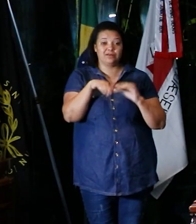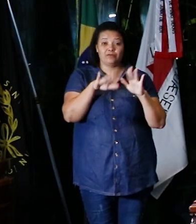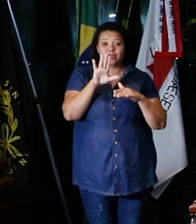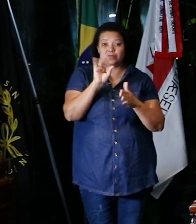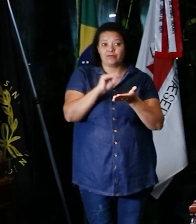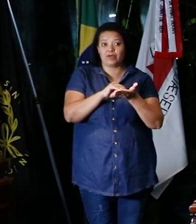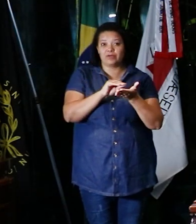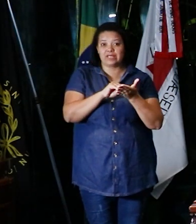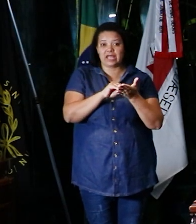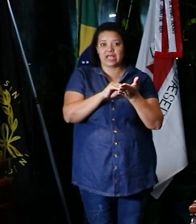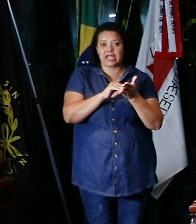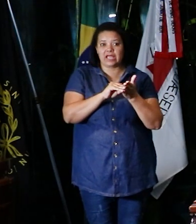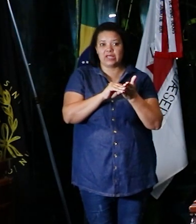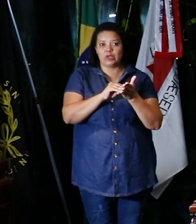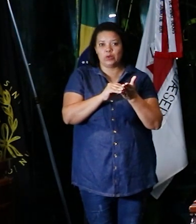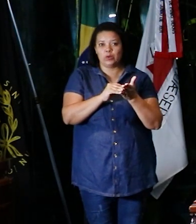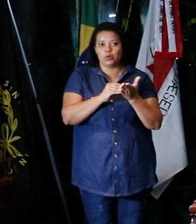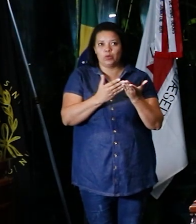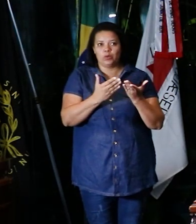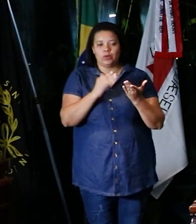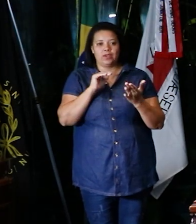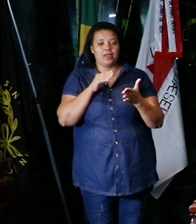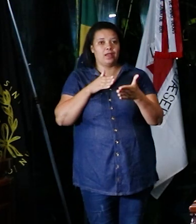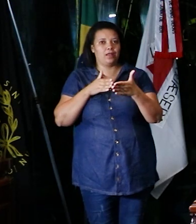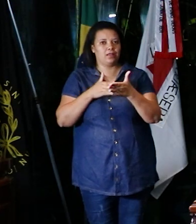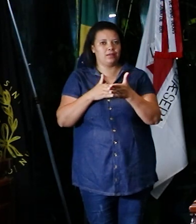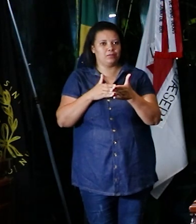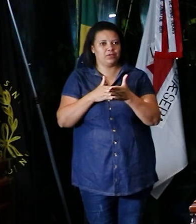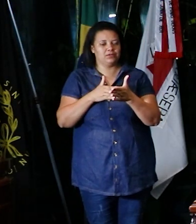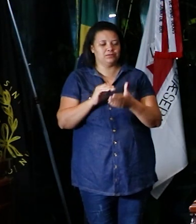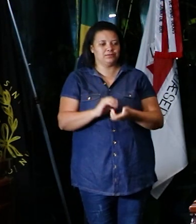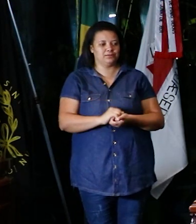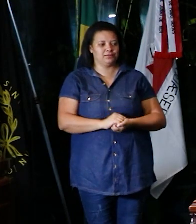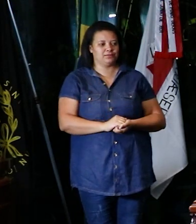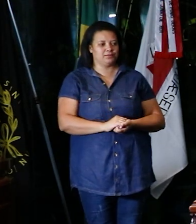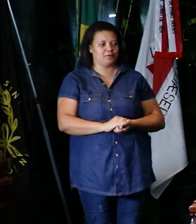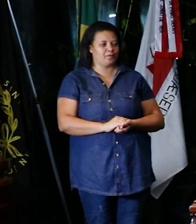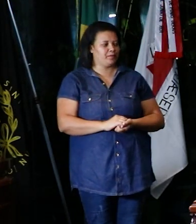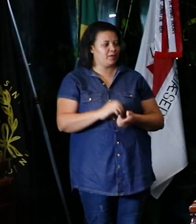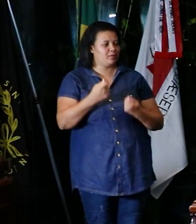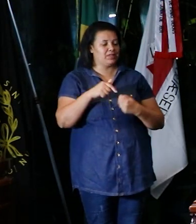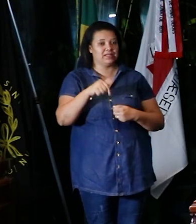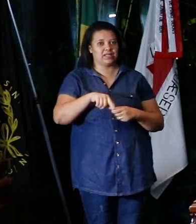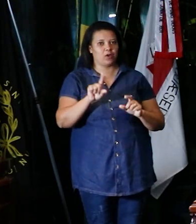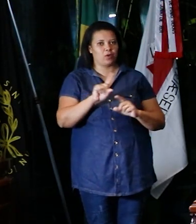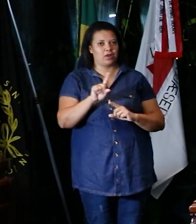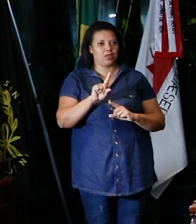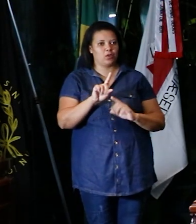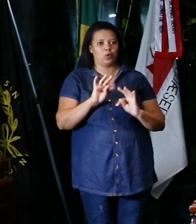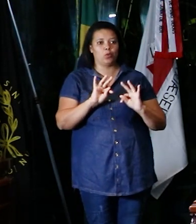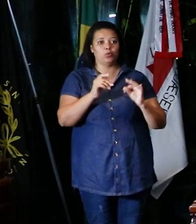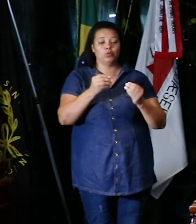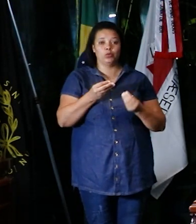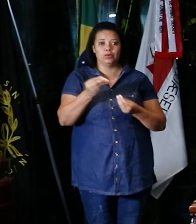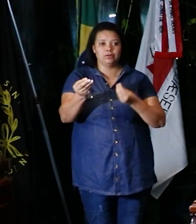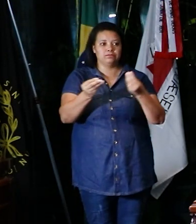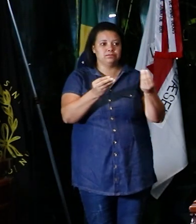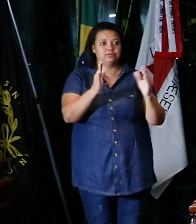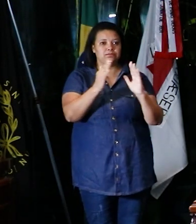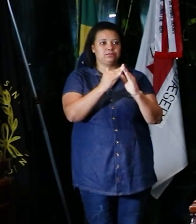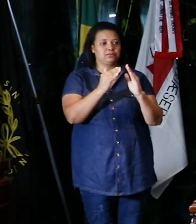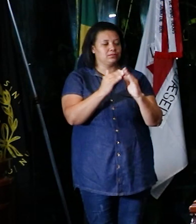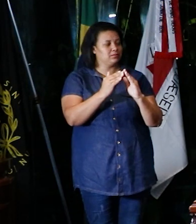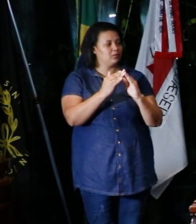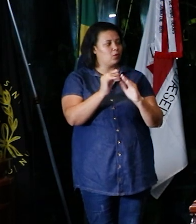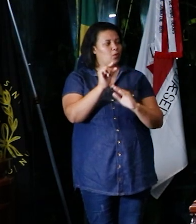a medida da paixão aqui, né? Isso não precisa ser agora, não, mas todo mundo vai levar para